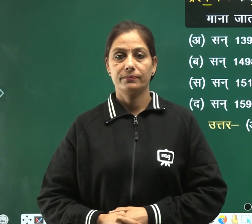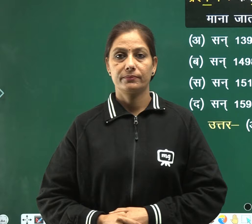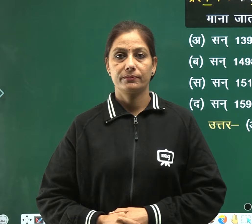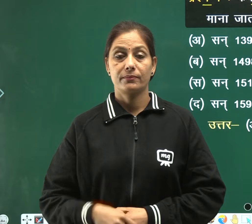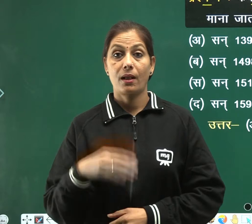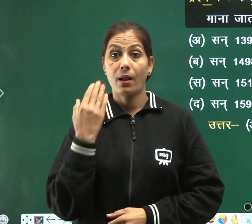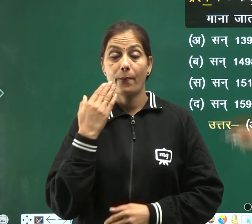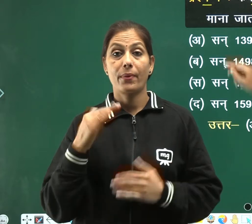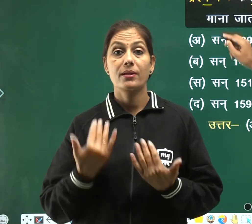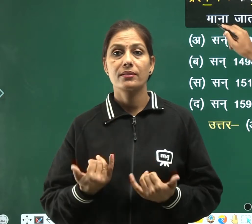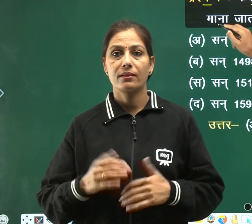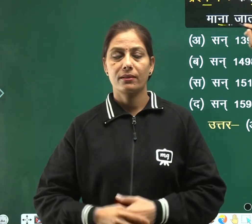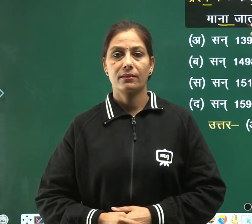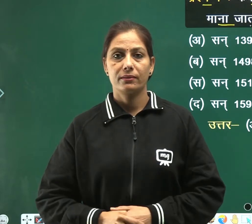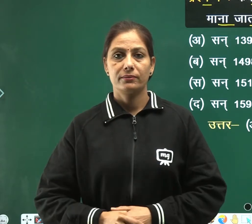माना जाता है।